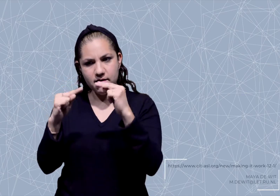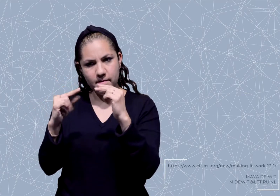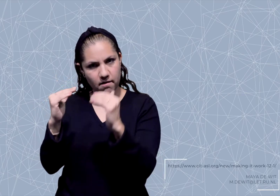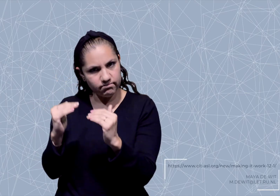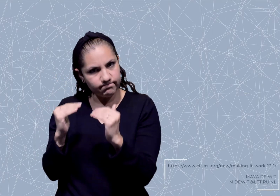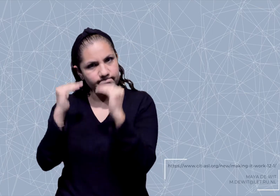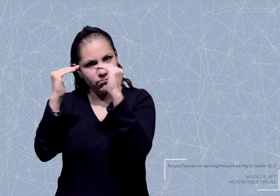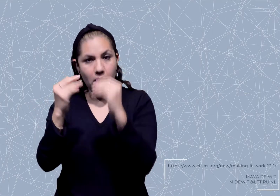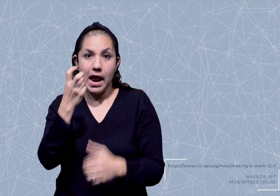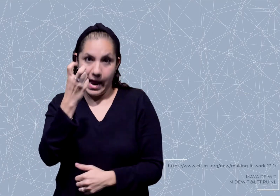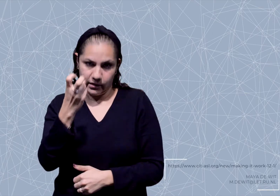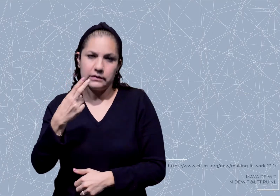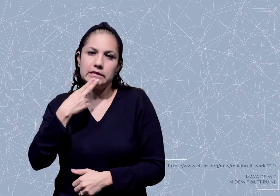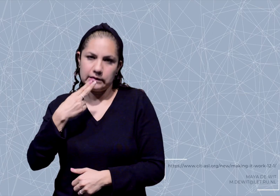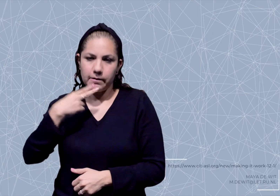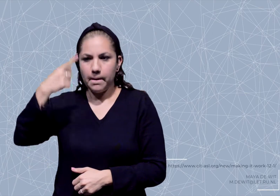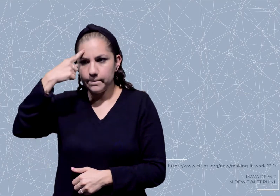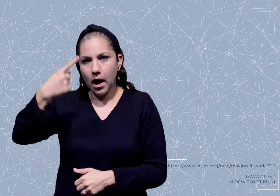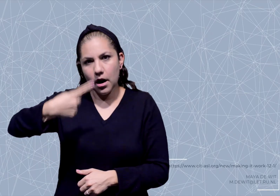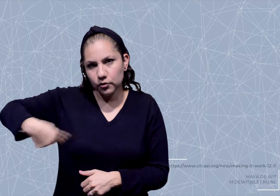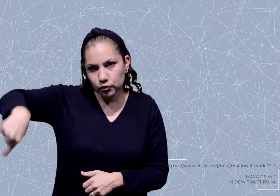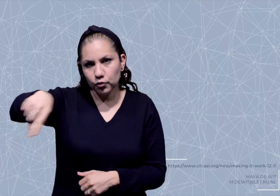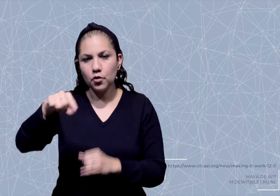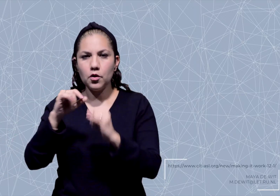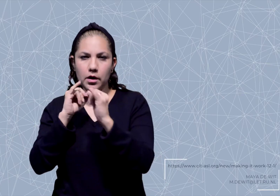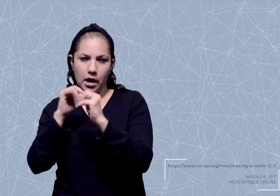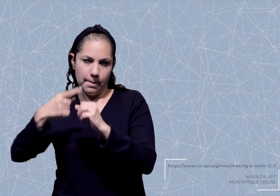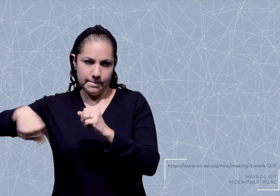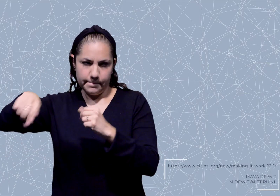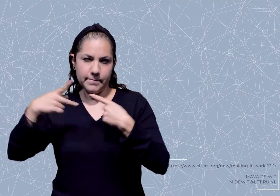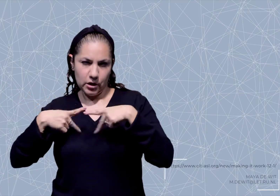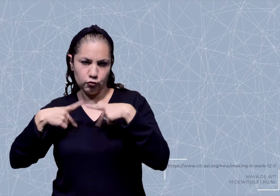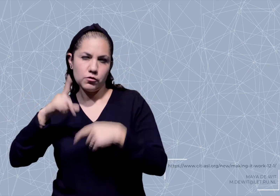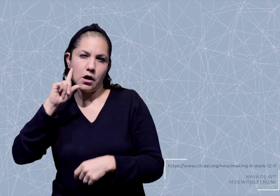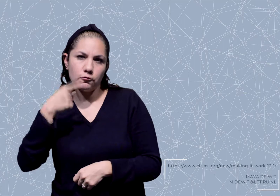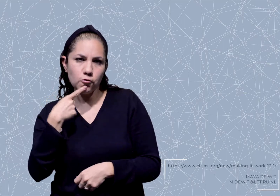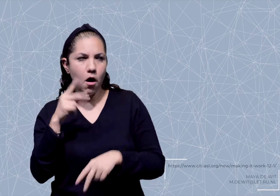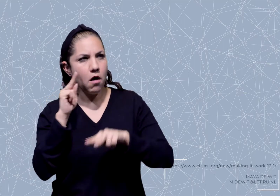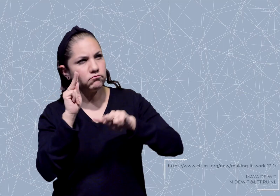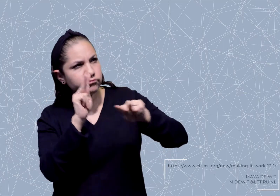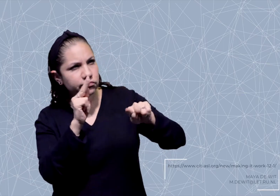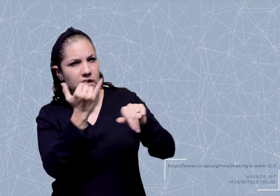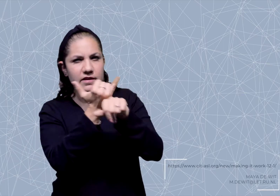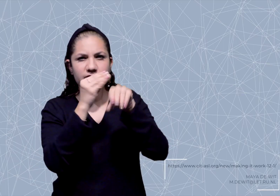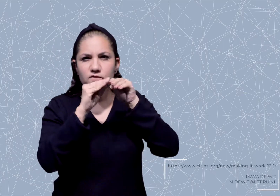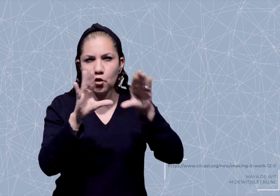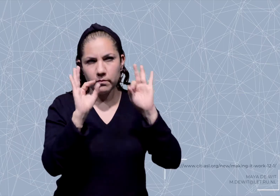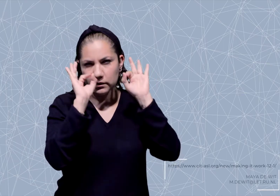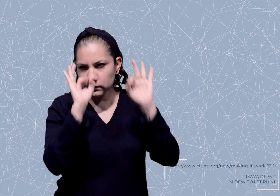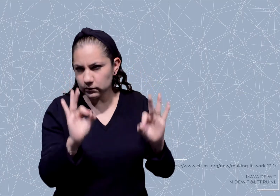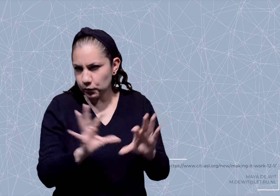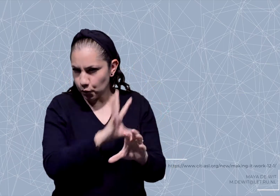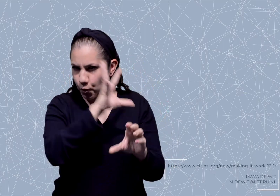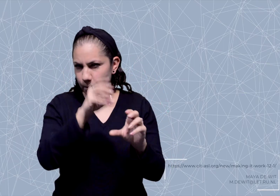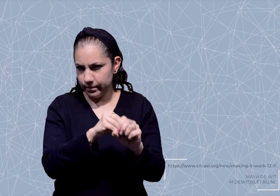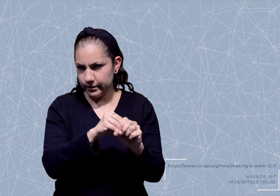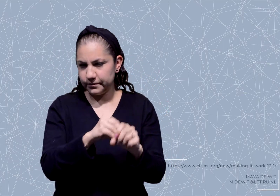manera que se mejore la calidad de su desempeño, situación que se verá reflejada en la accesibilidad de